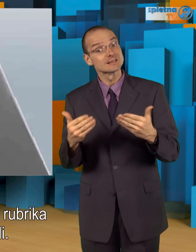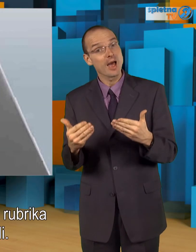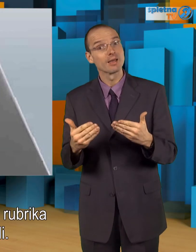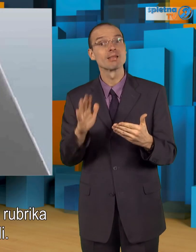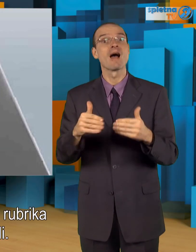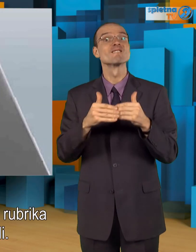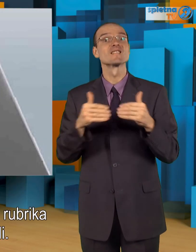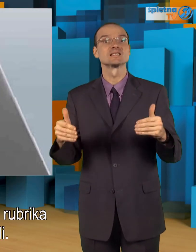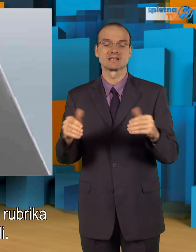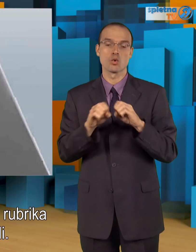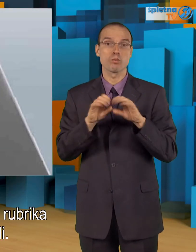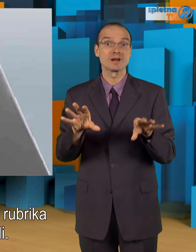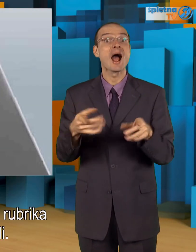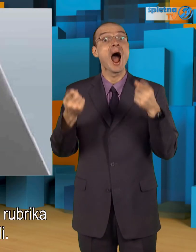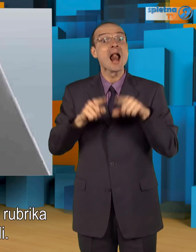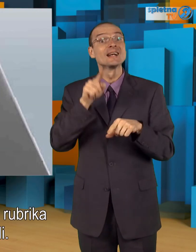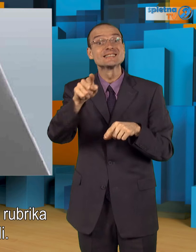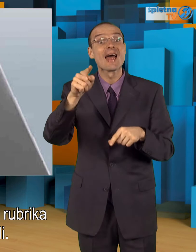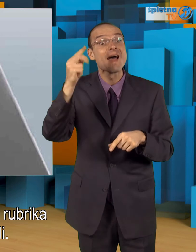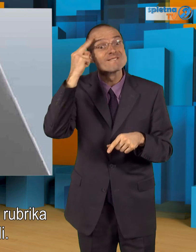Zdaj pa je na vrsti rubrika Ali ste vedeli?